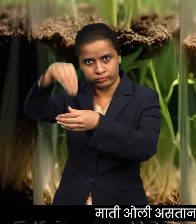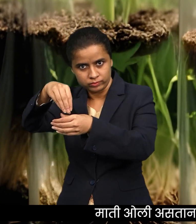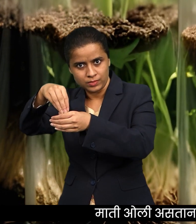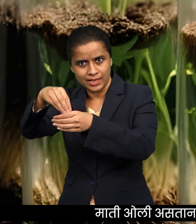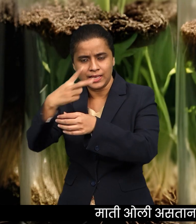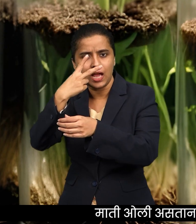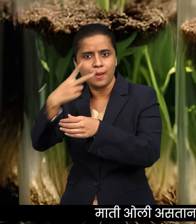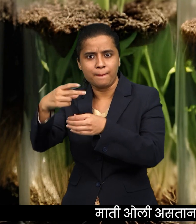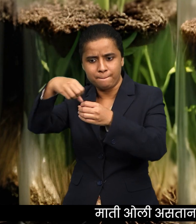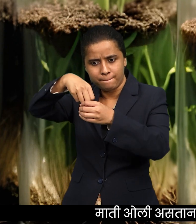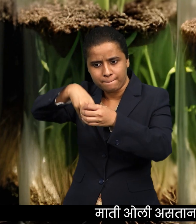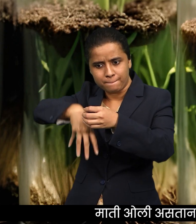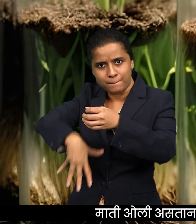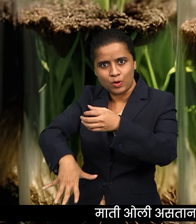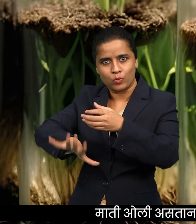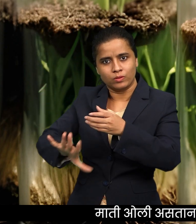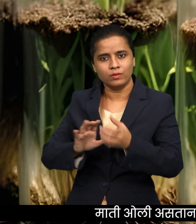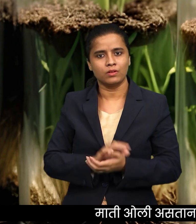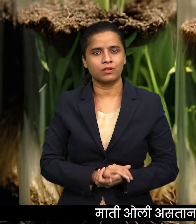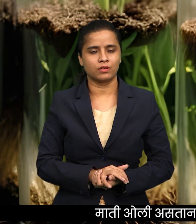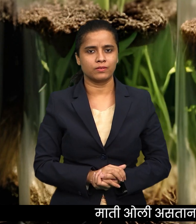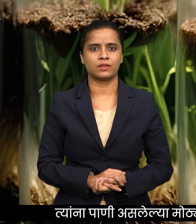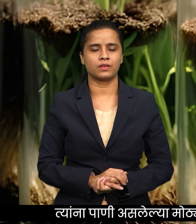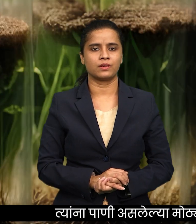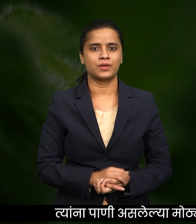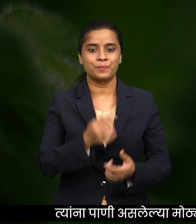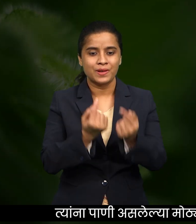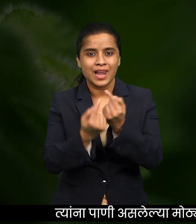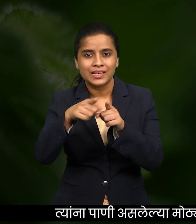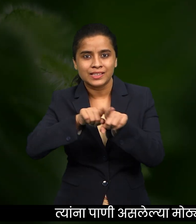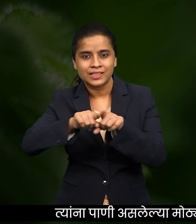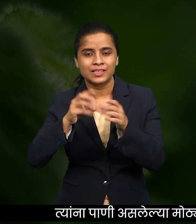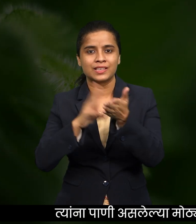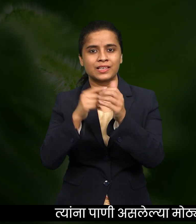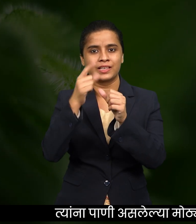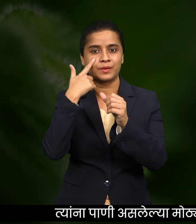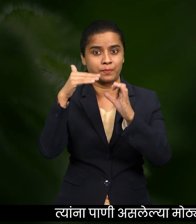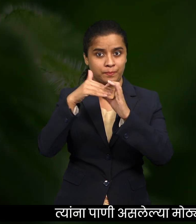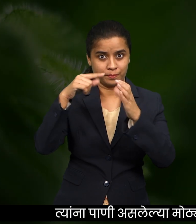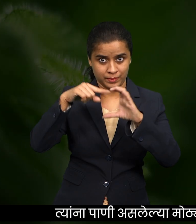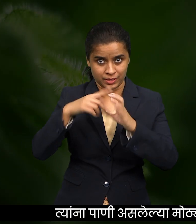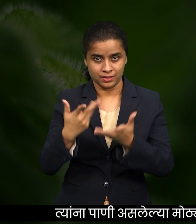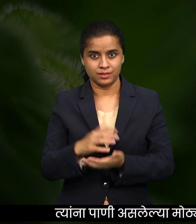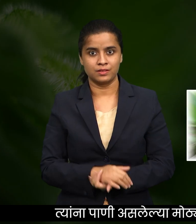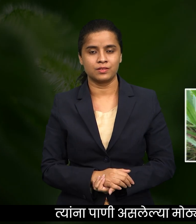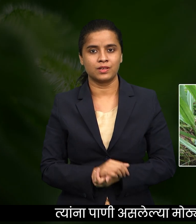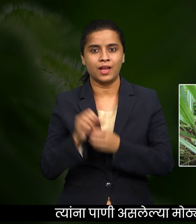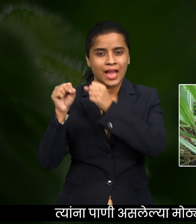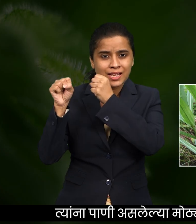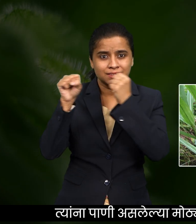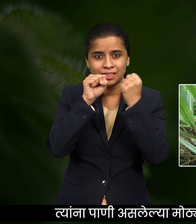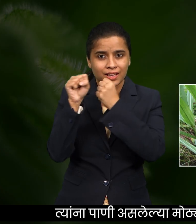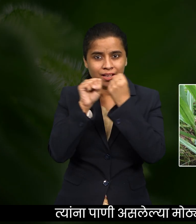असताना काळजीपूर्वक उपटून टाका. त्यांना पाणी असलेल्या मोठ्या शंकूच्या